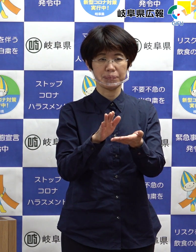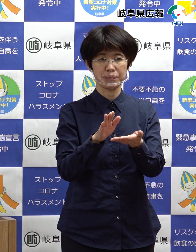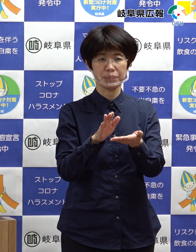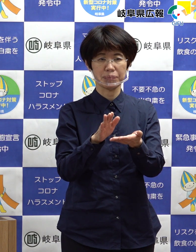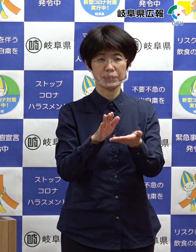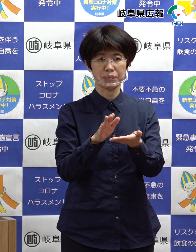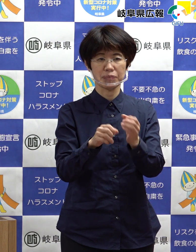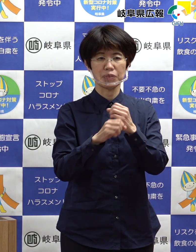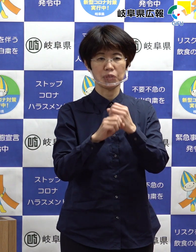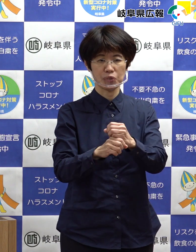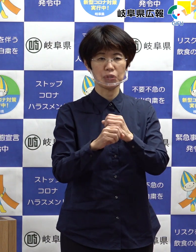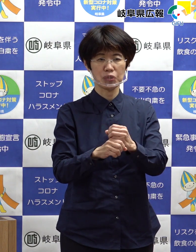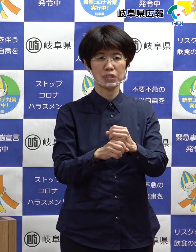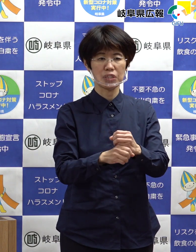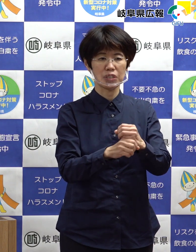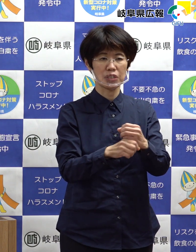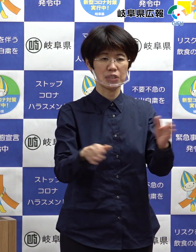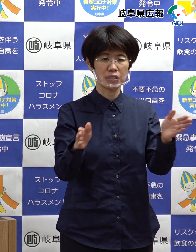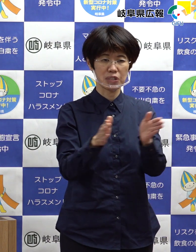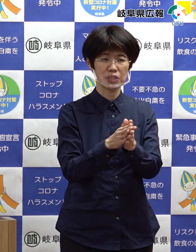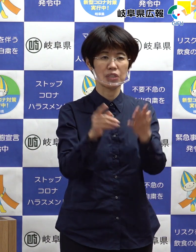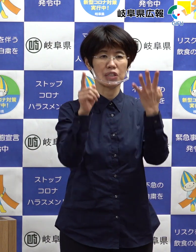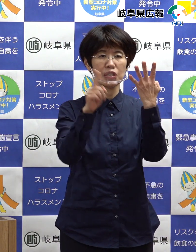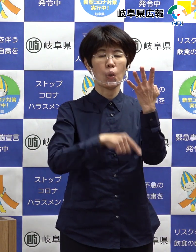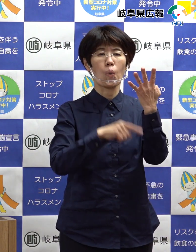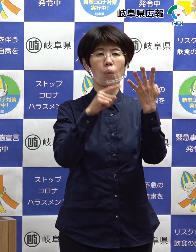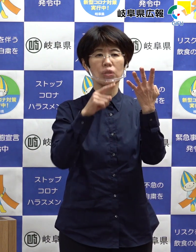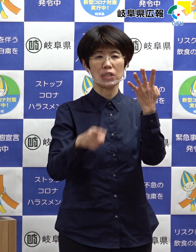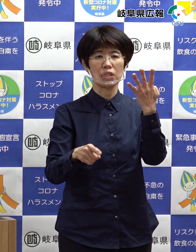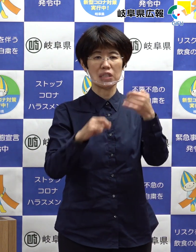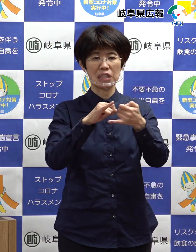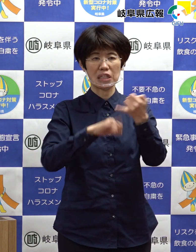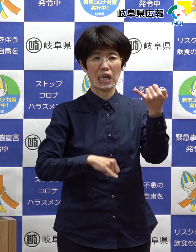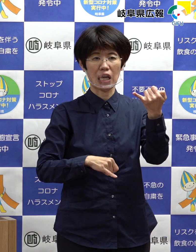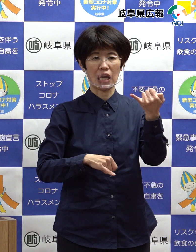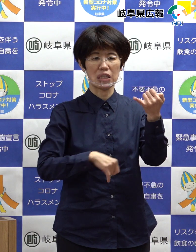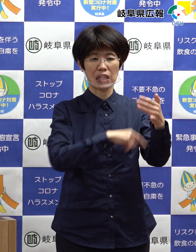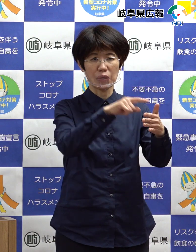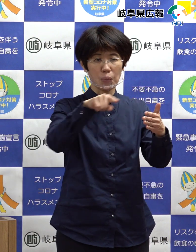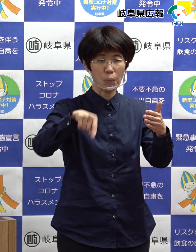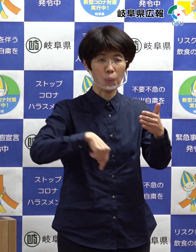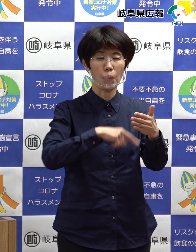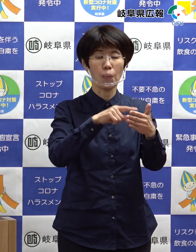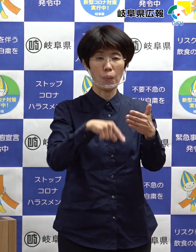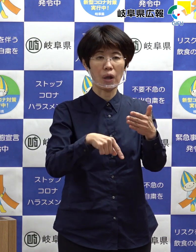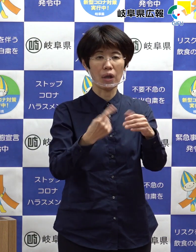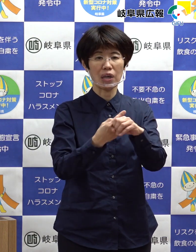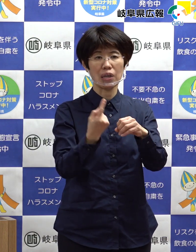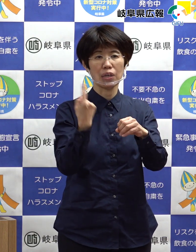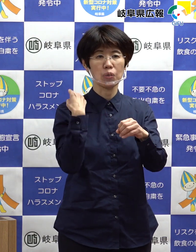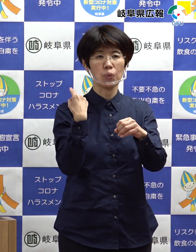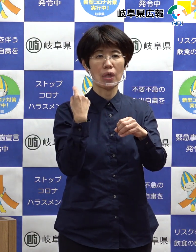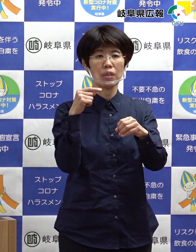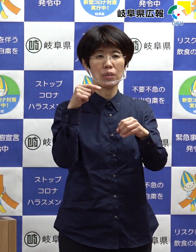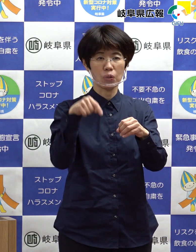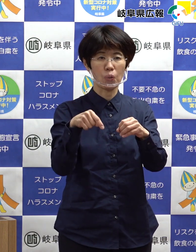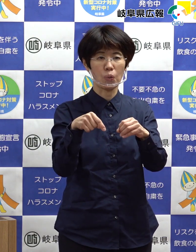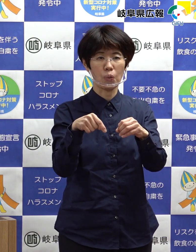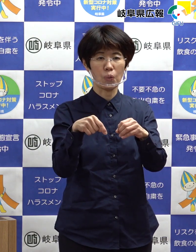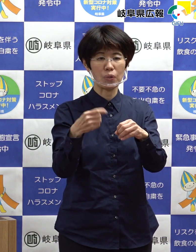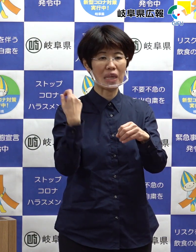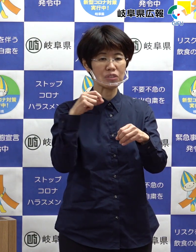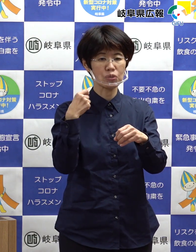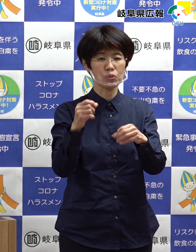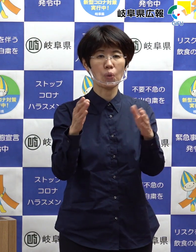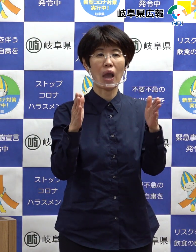調教師および棋士合計4人についてのことは、昨年の夏の段階